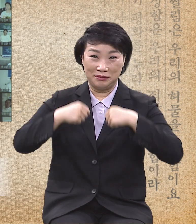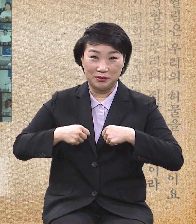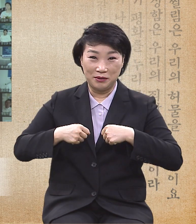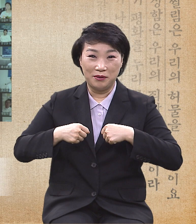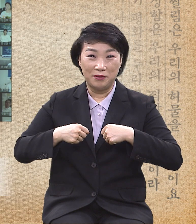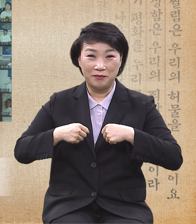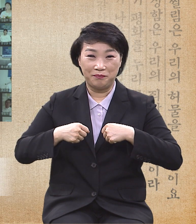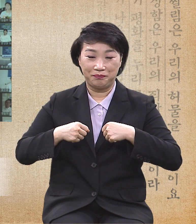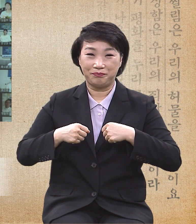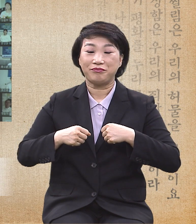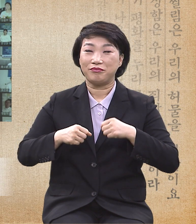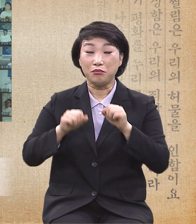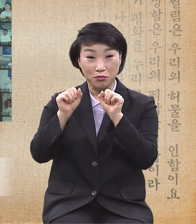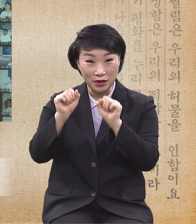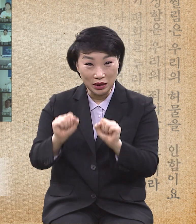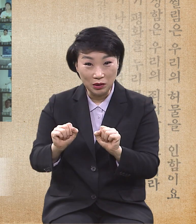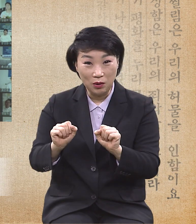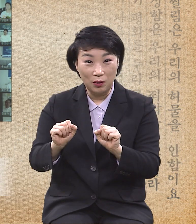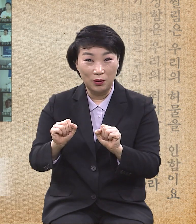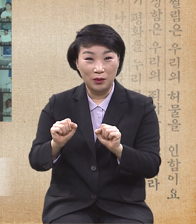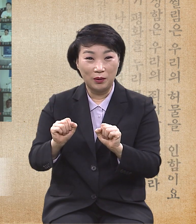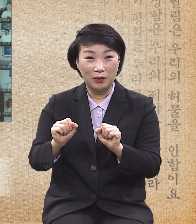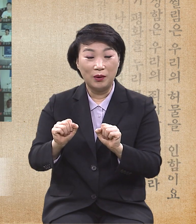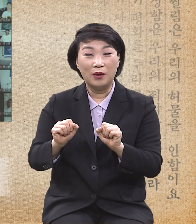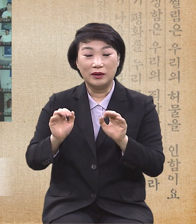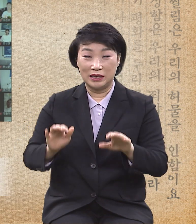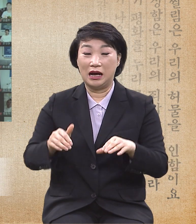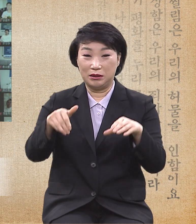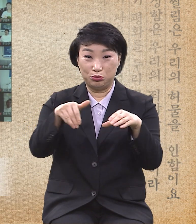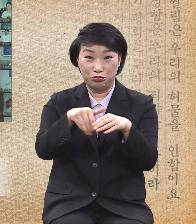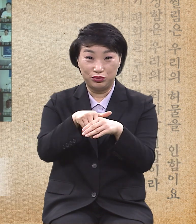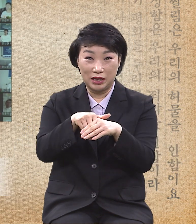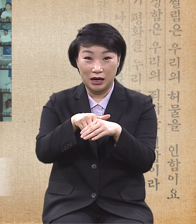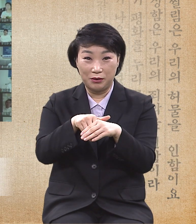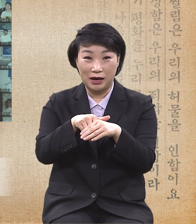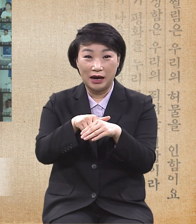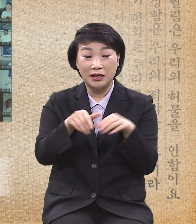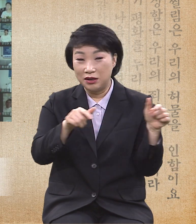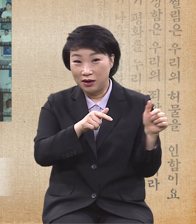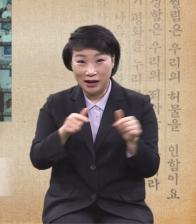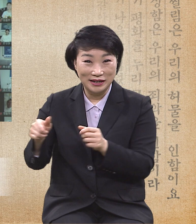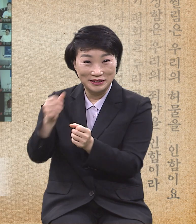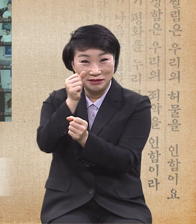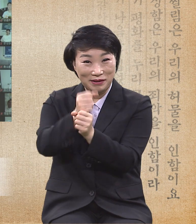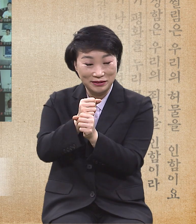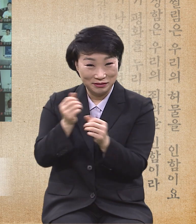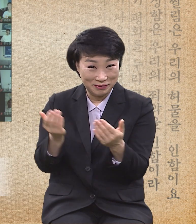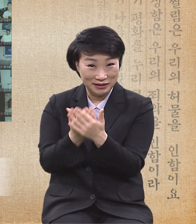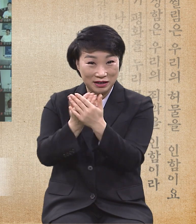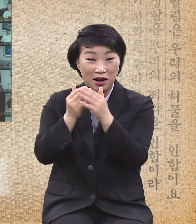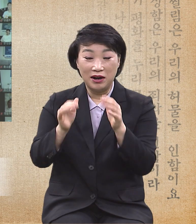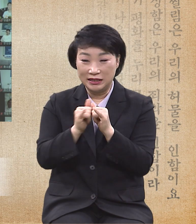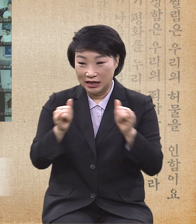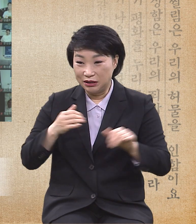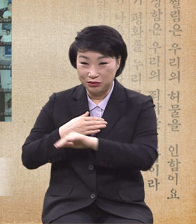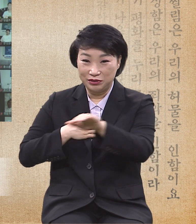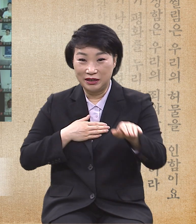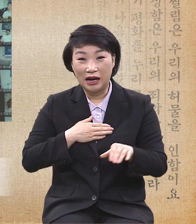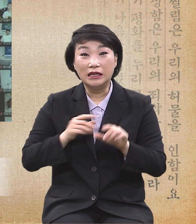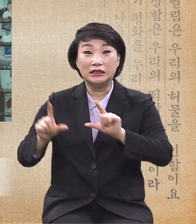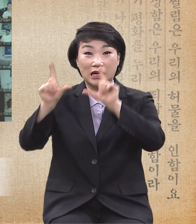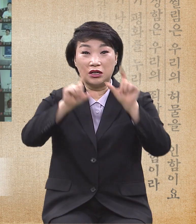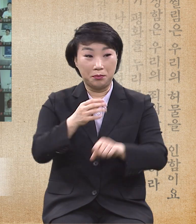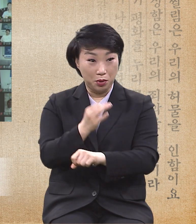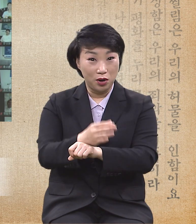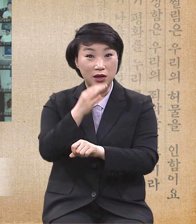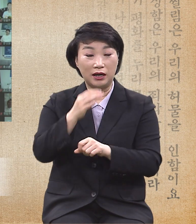입고 거주하고 문화와 문명을 일으키며 인간이 편리하게 살